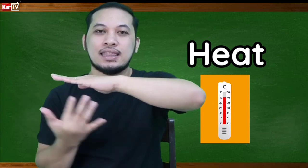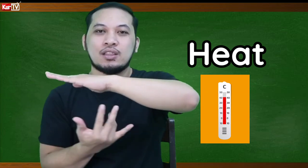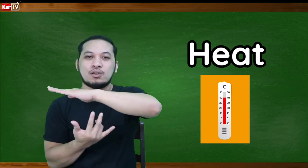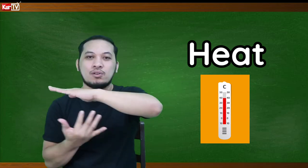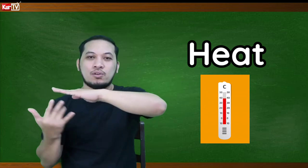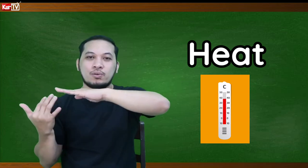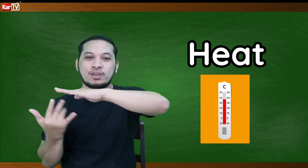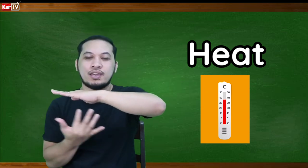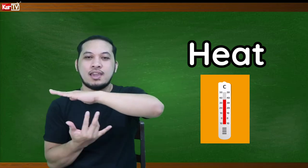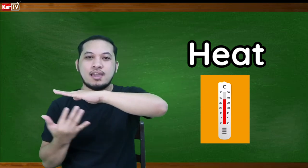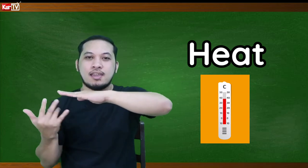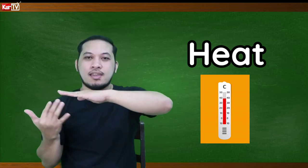Okay.